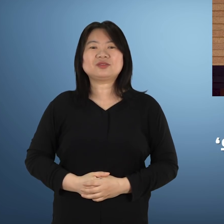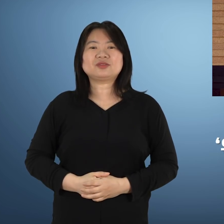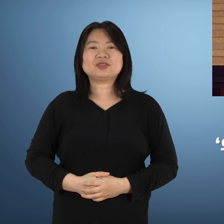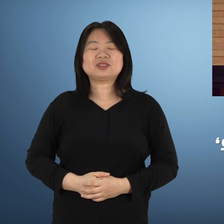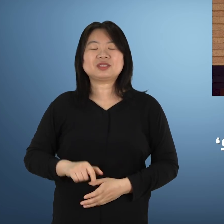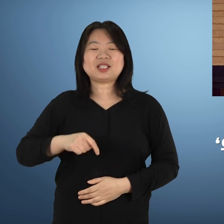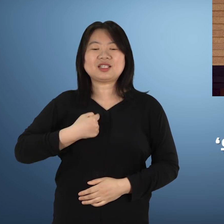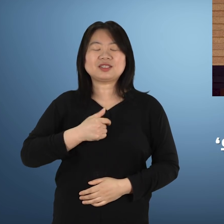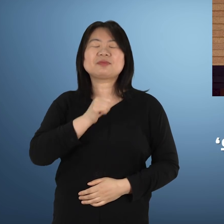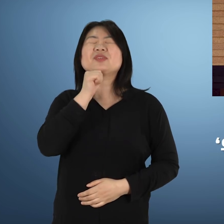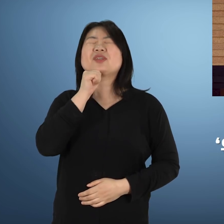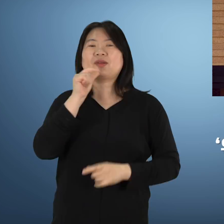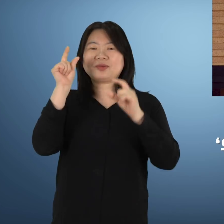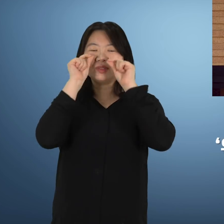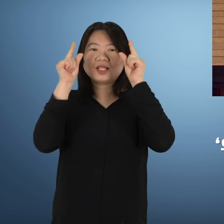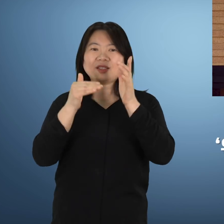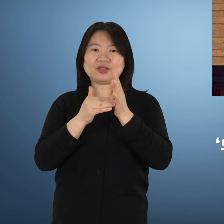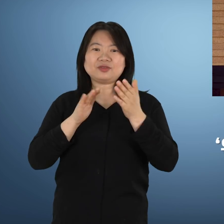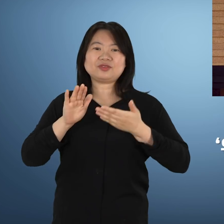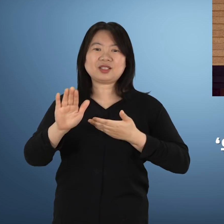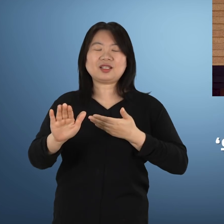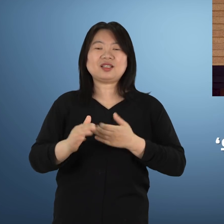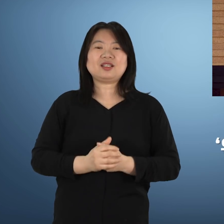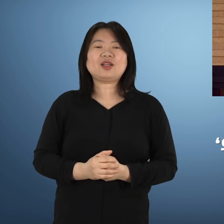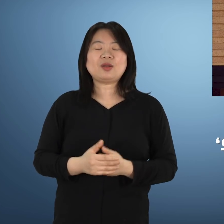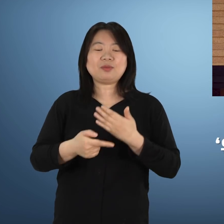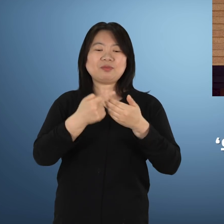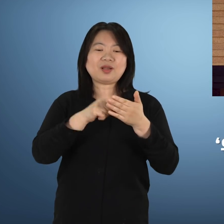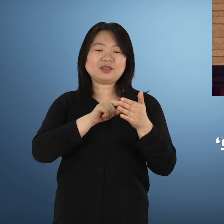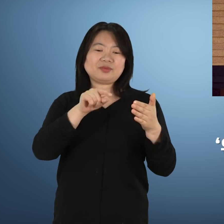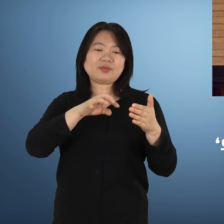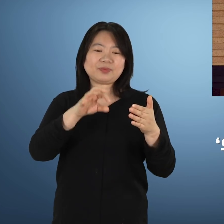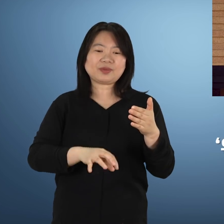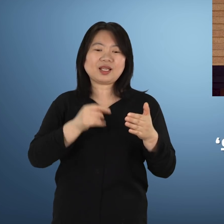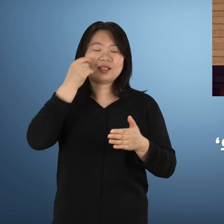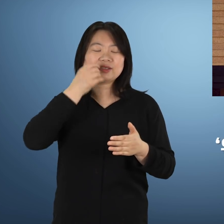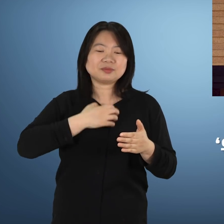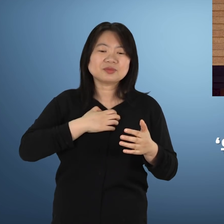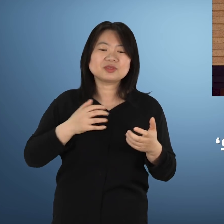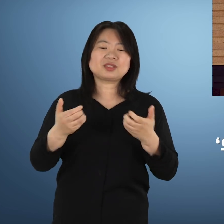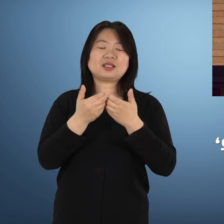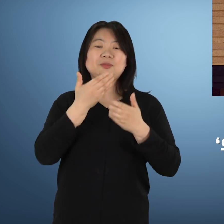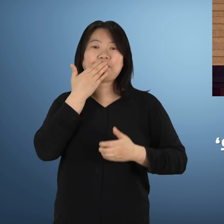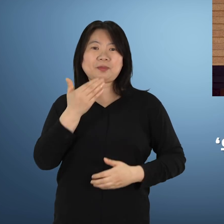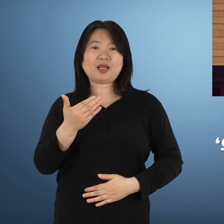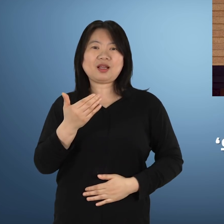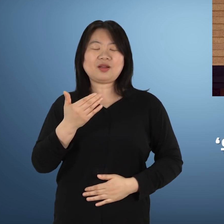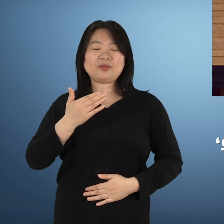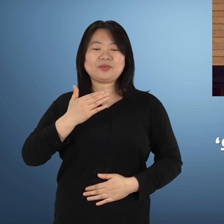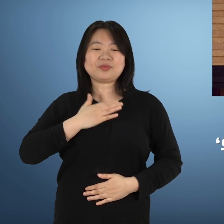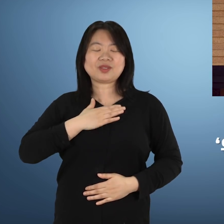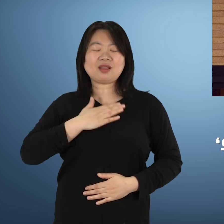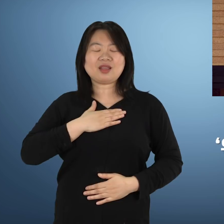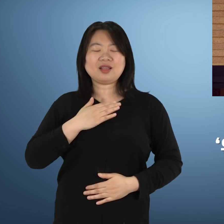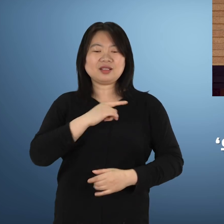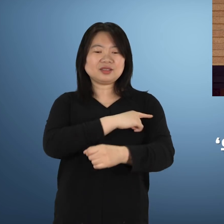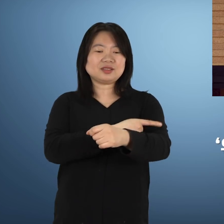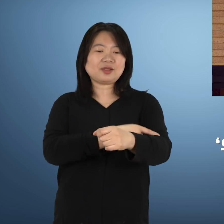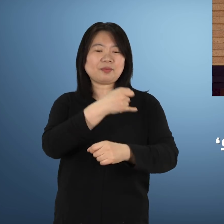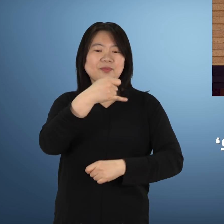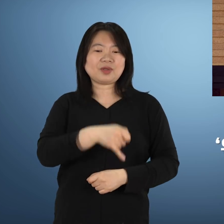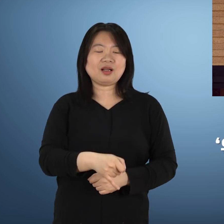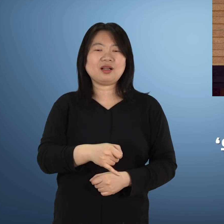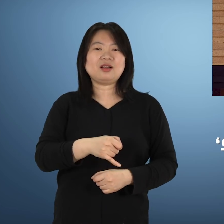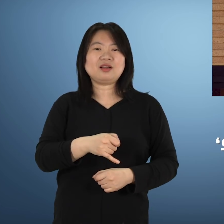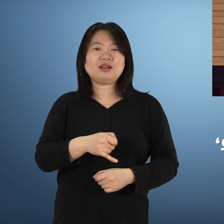자기들의 비천함을 깨닫고 마음속에 슬픔이 가득해. 내 무능함,